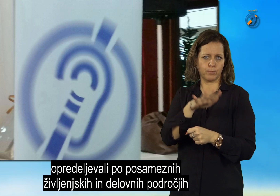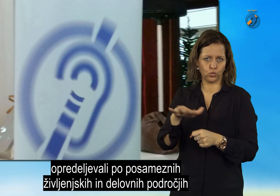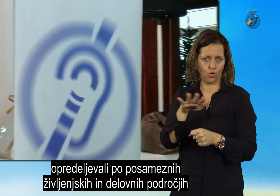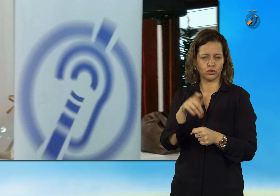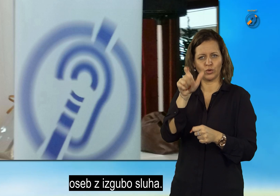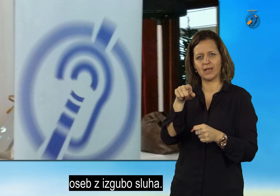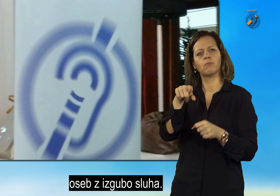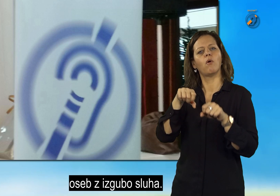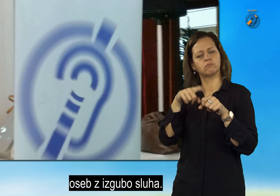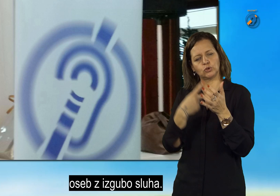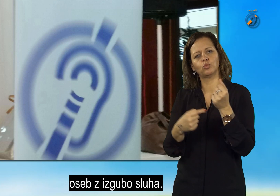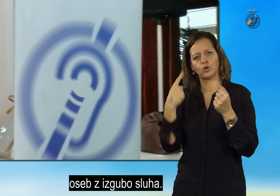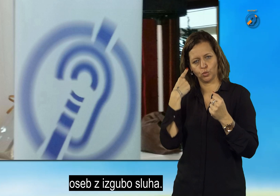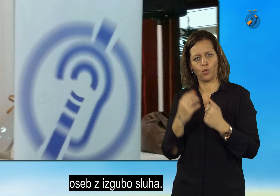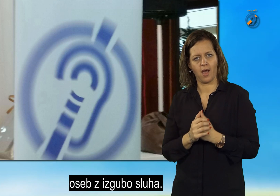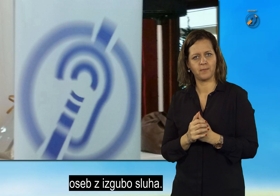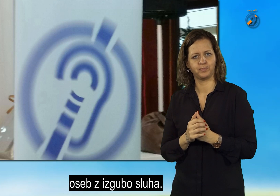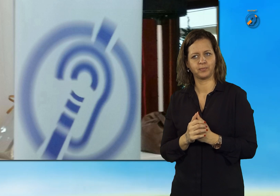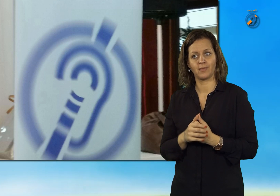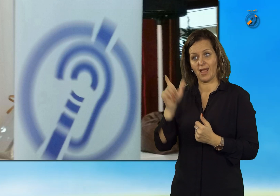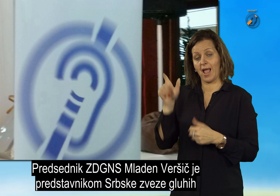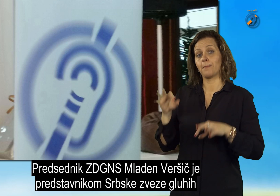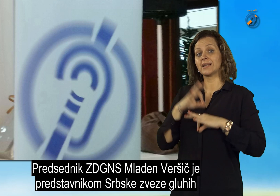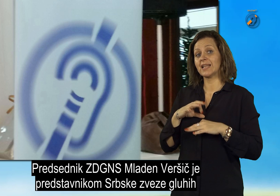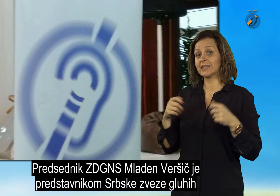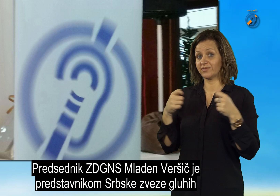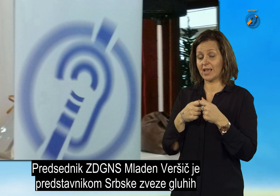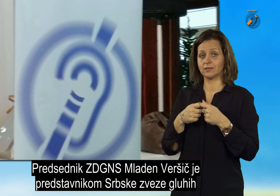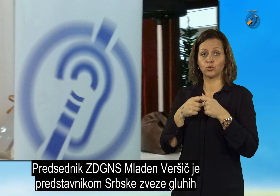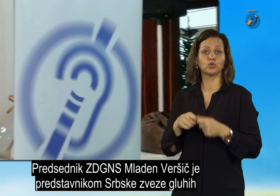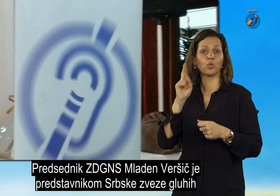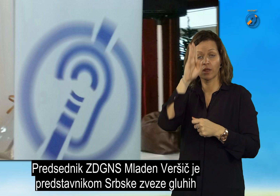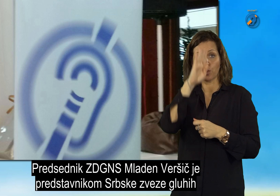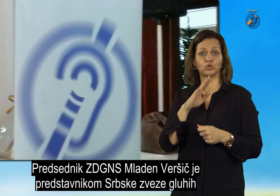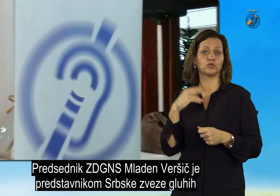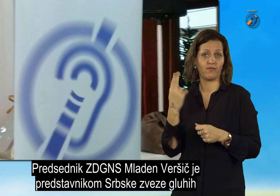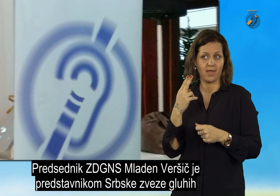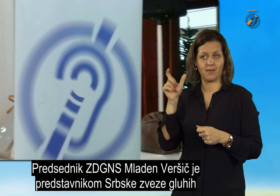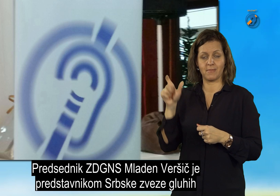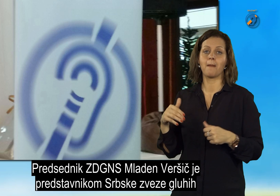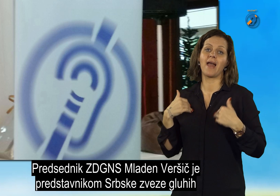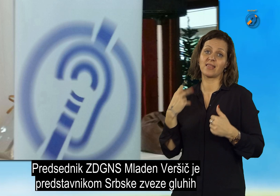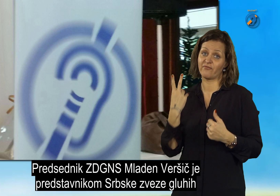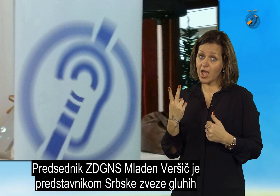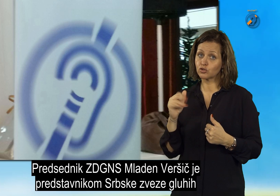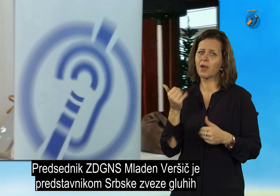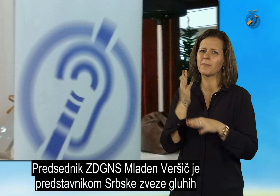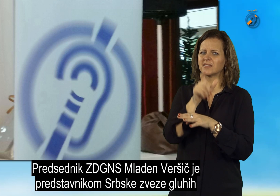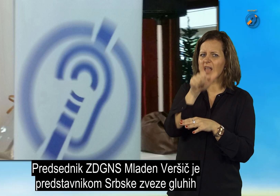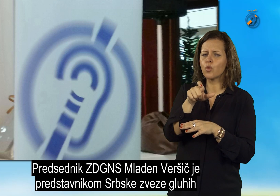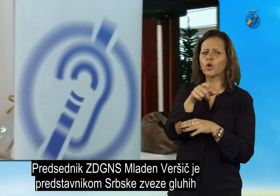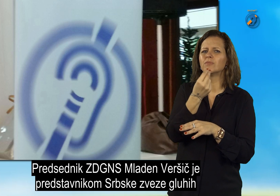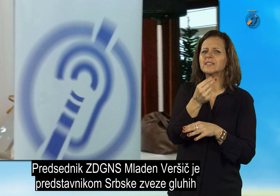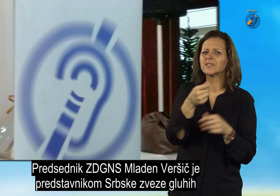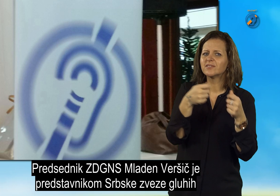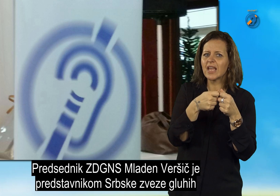delovnih področjih oseb z okvaro sluha. Predsednik ZDGNS Mladen Veršič je predstavnikom Srbske